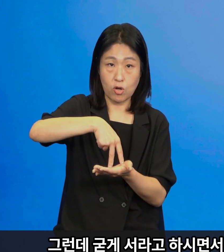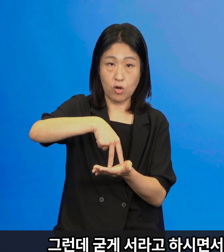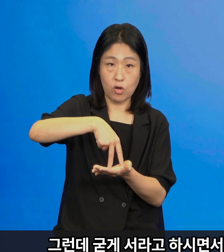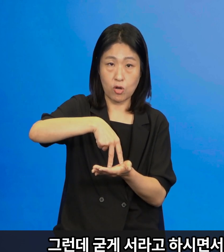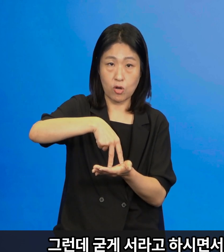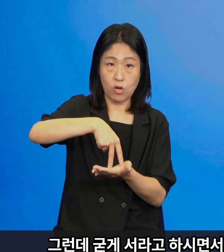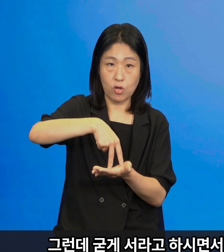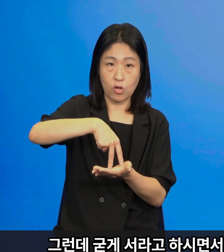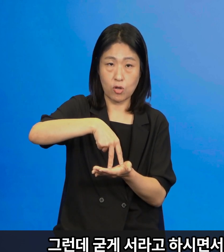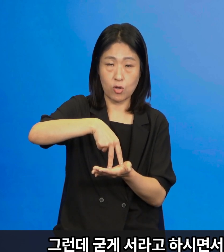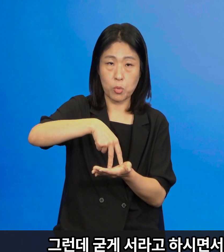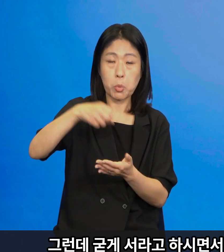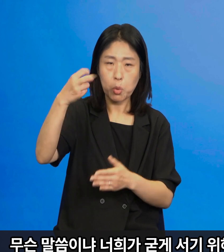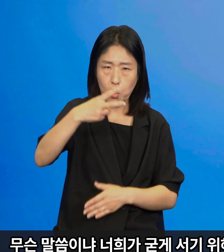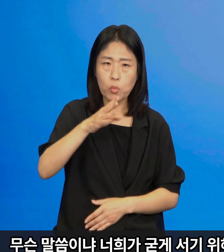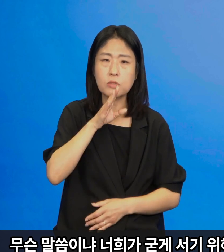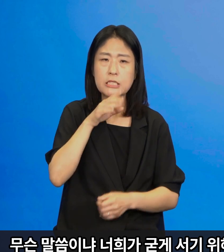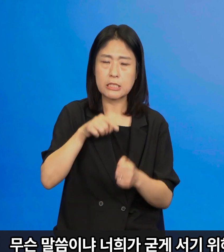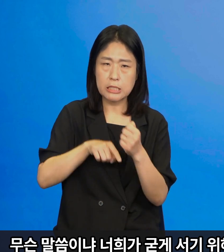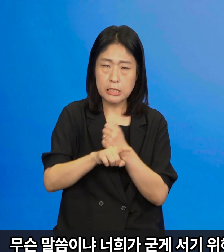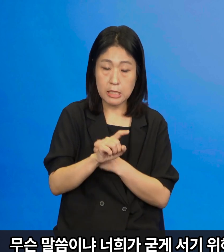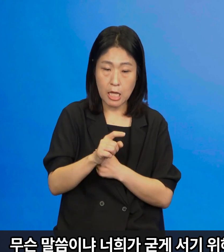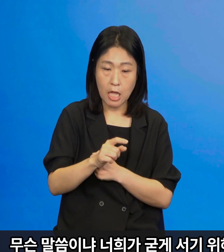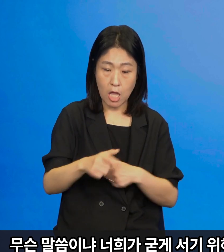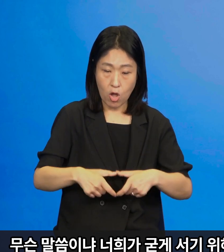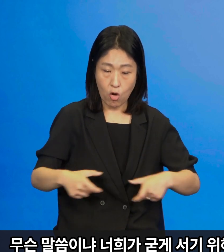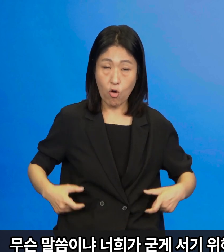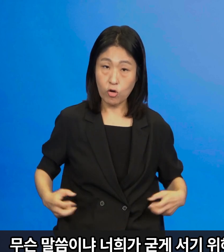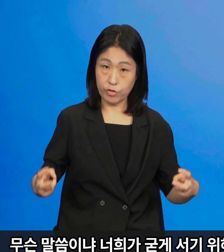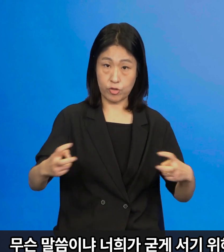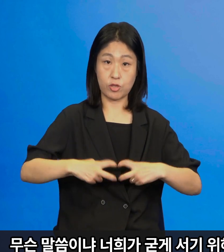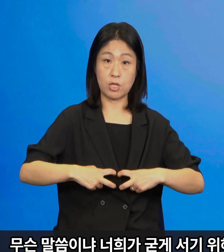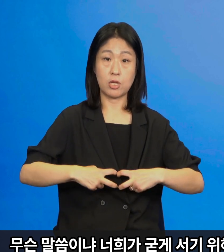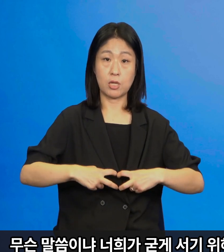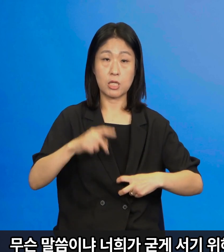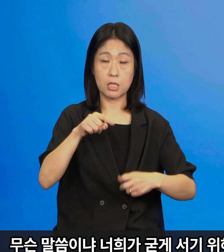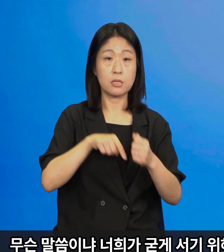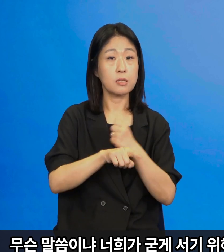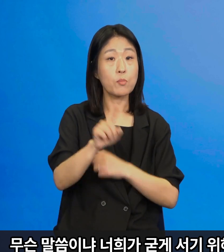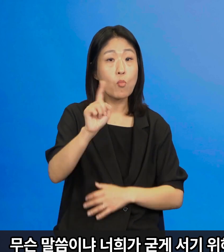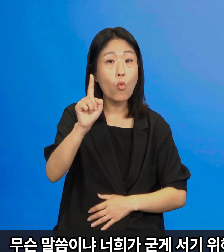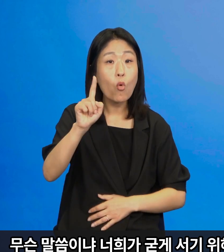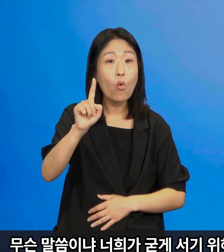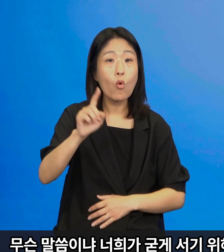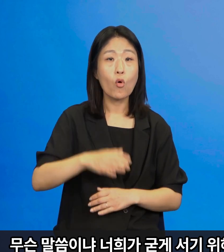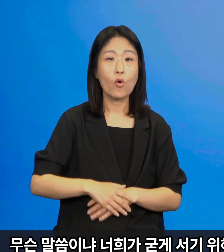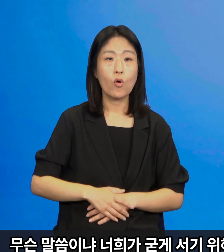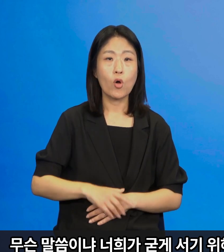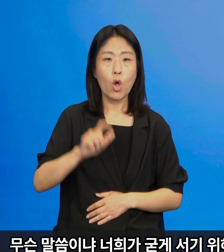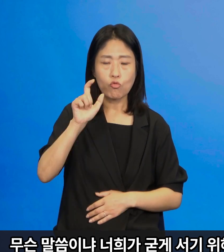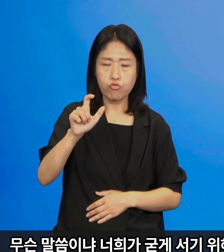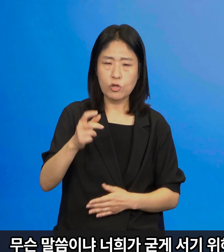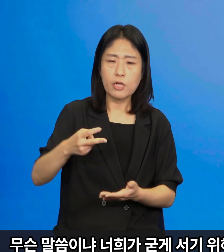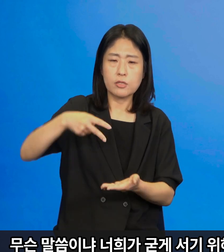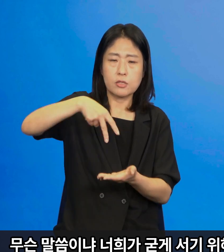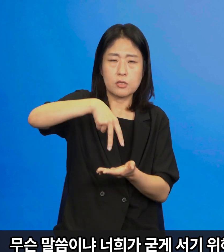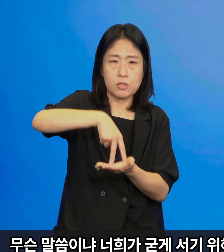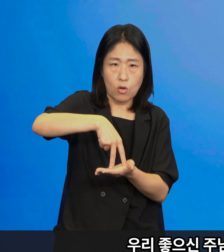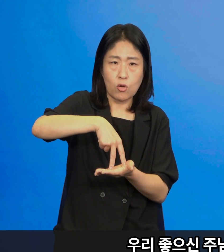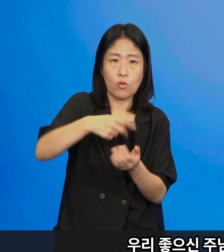허리띠를 띠라고 했잖아요. 무슨 말씀이냐? 너희가 굳게 서기 위해서 전신갑주를 준비해 주셨다는